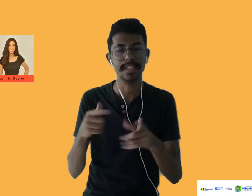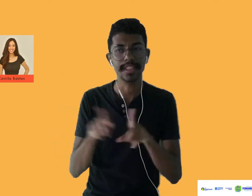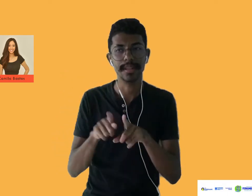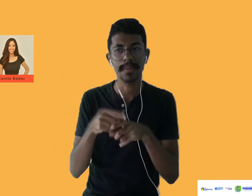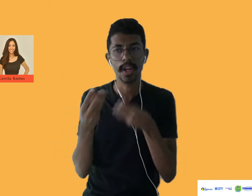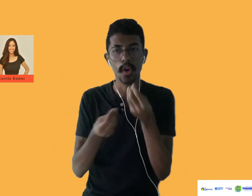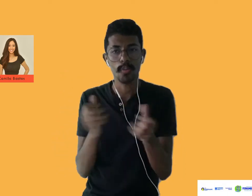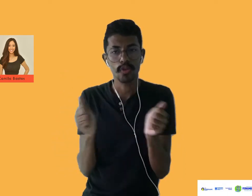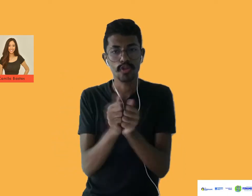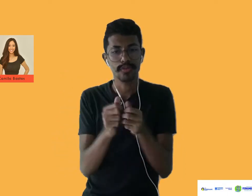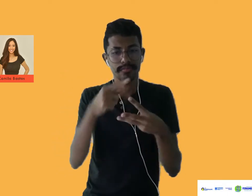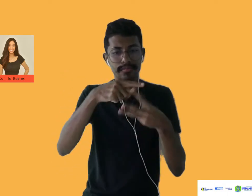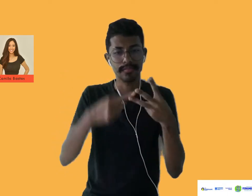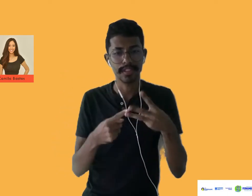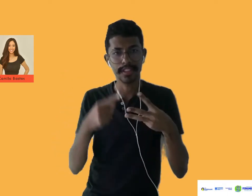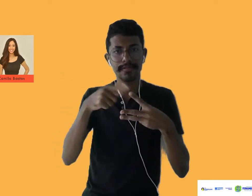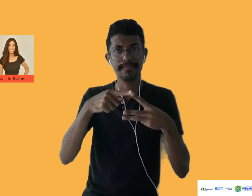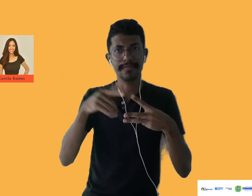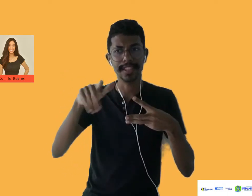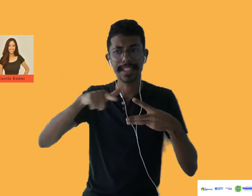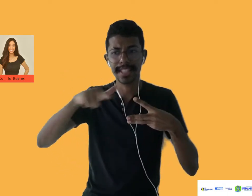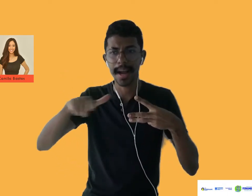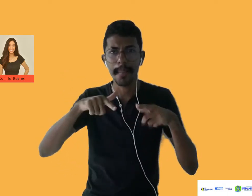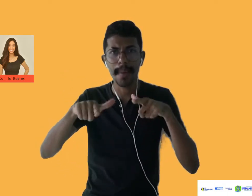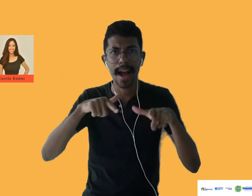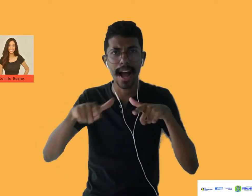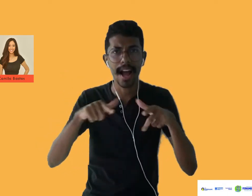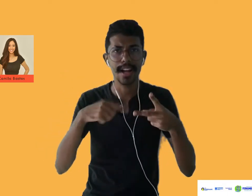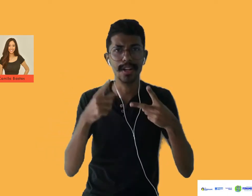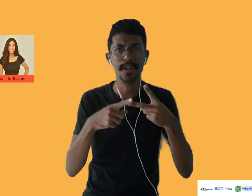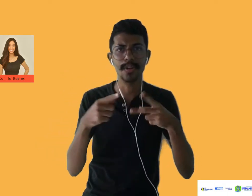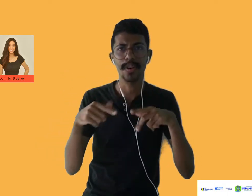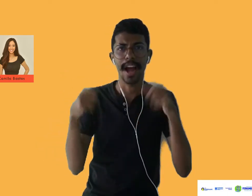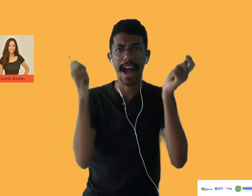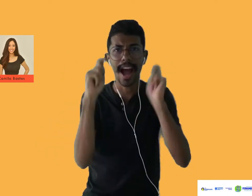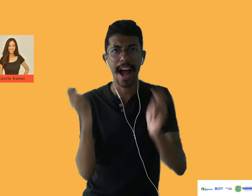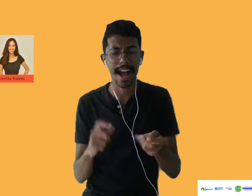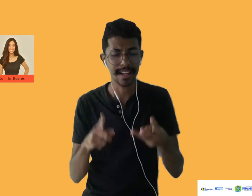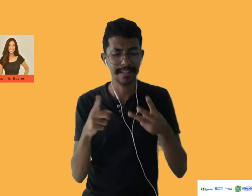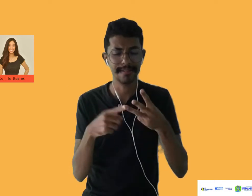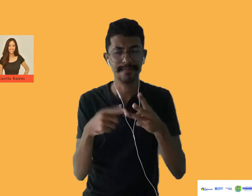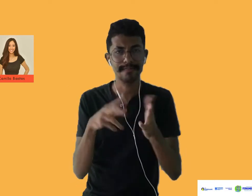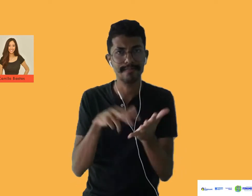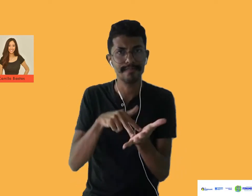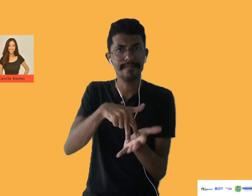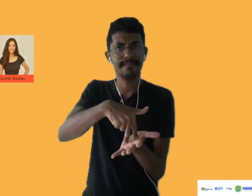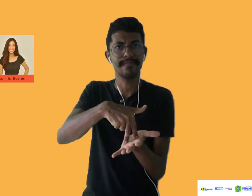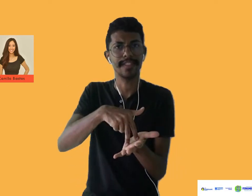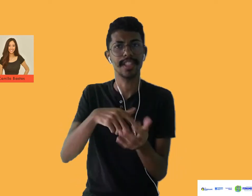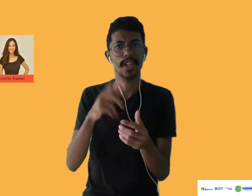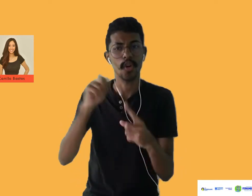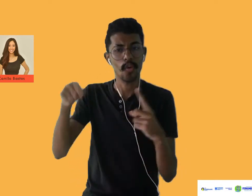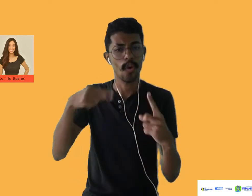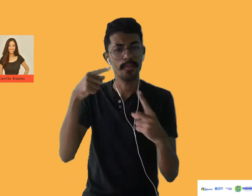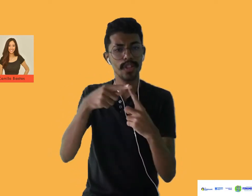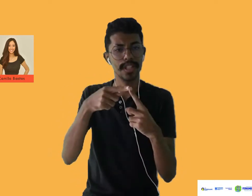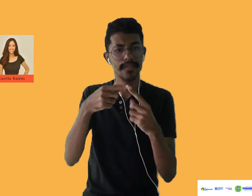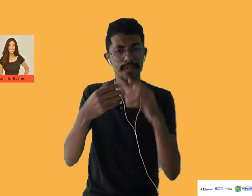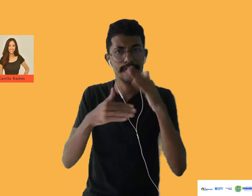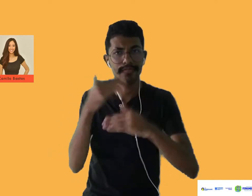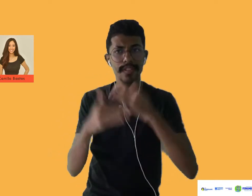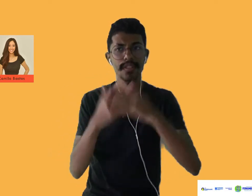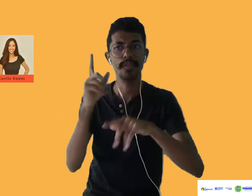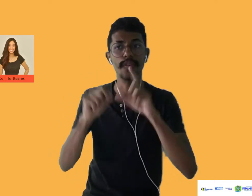né, de mercado, arte, militância, e com essa perspectiva de construir um outro